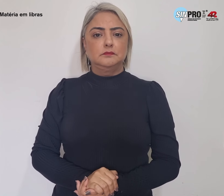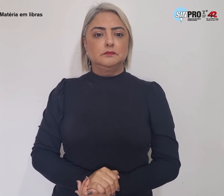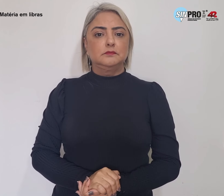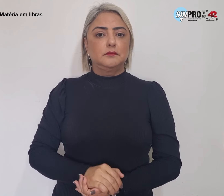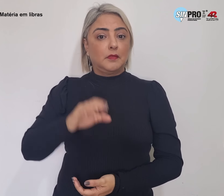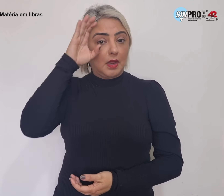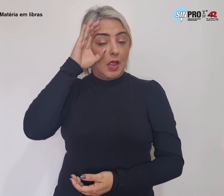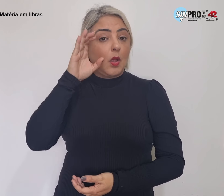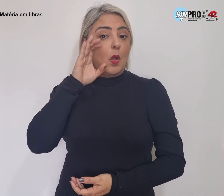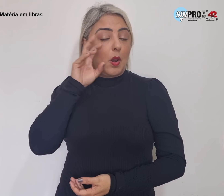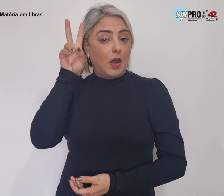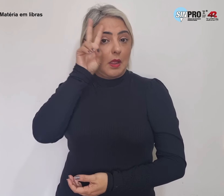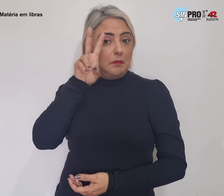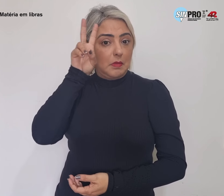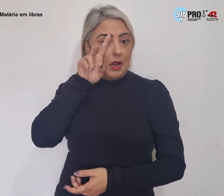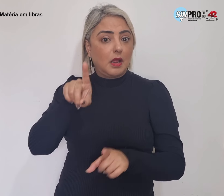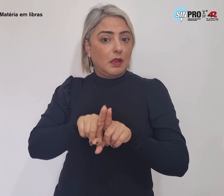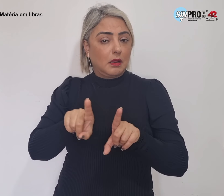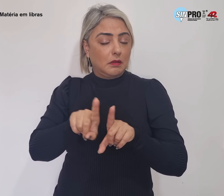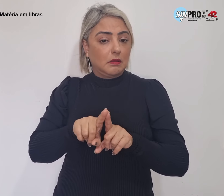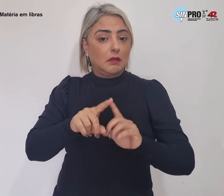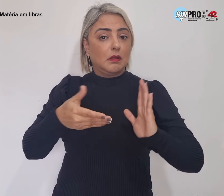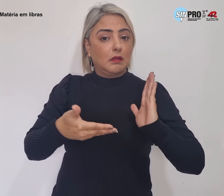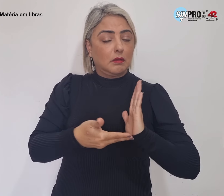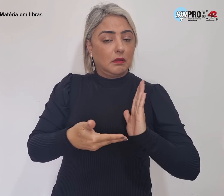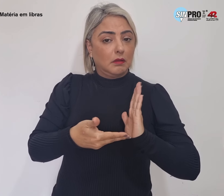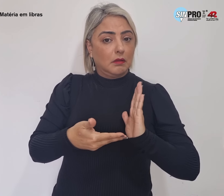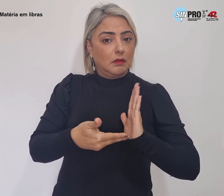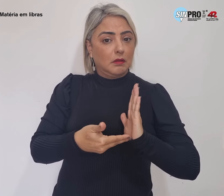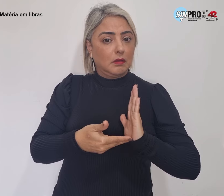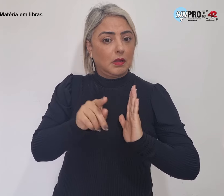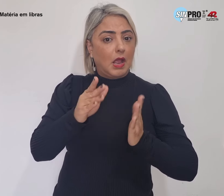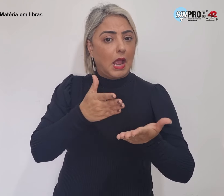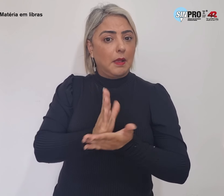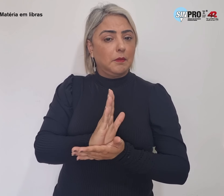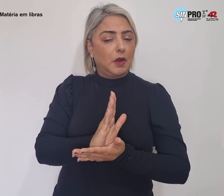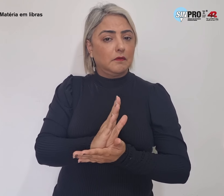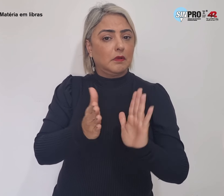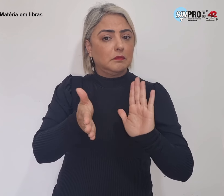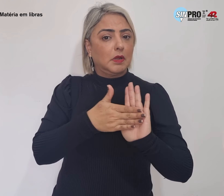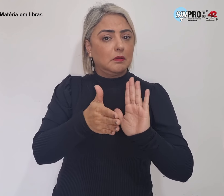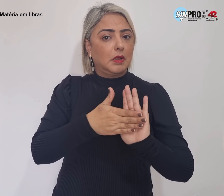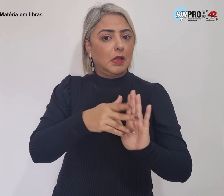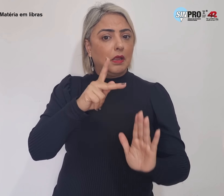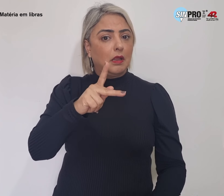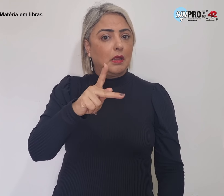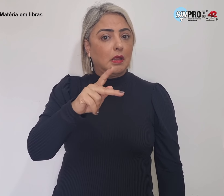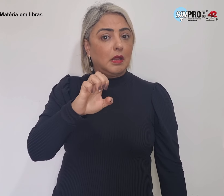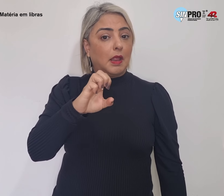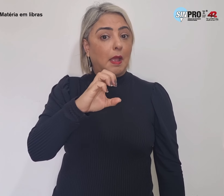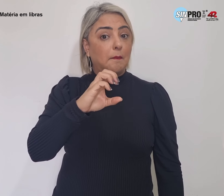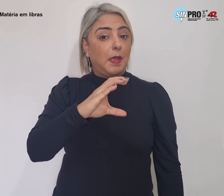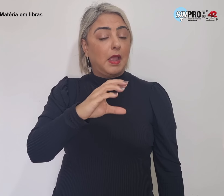lembrou que a Câmara dos Deputados aprovou a proposta da PEC 23, a PEC dos